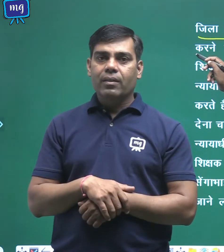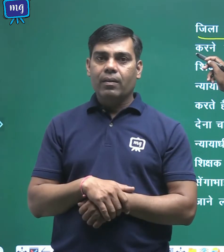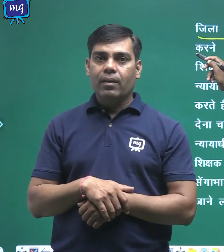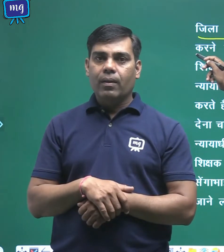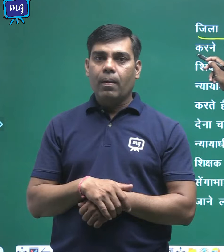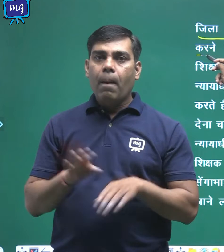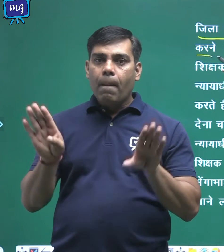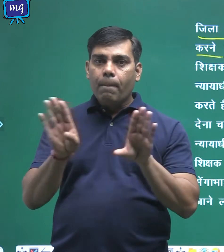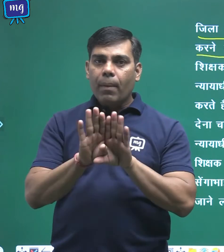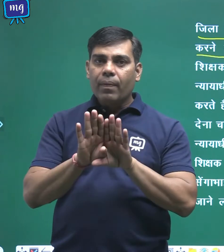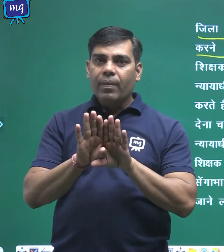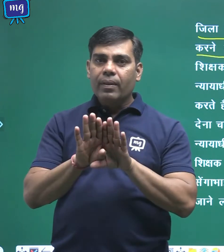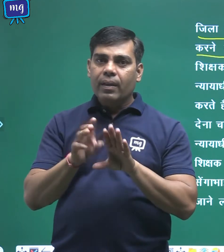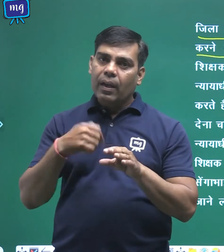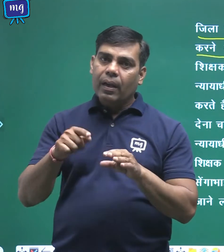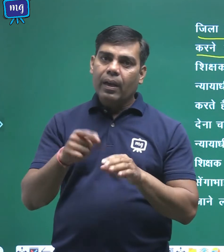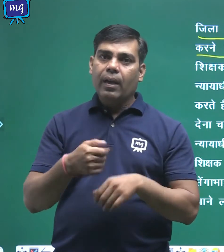बंद करने का